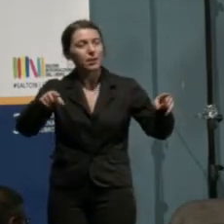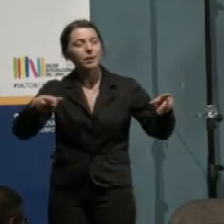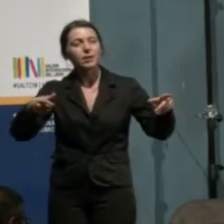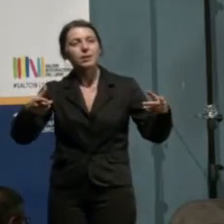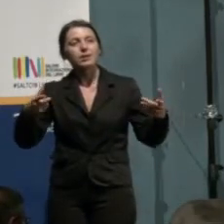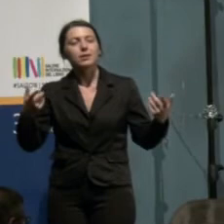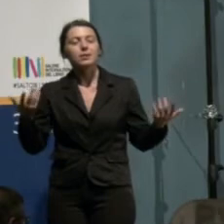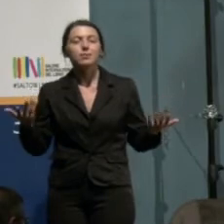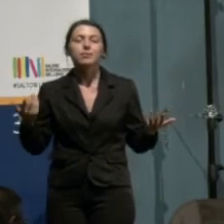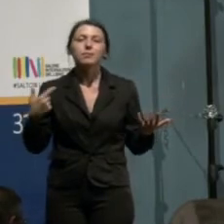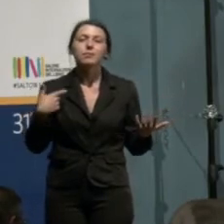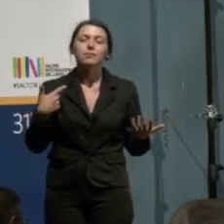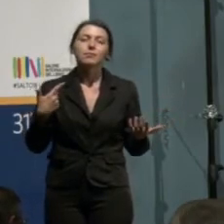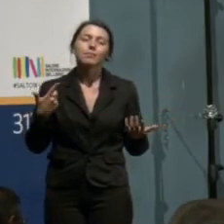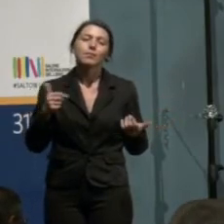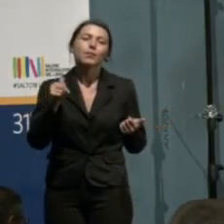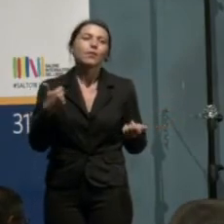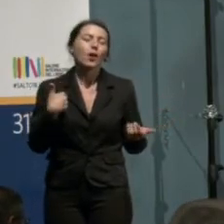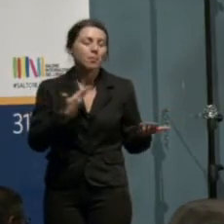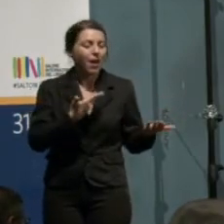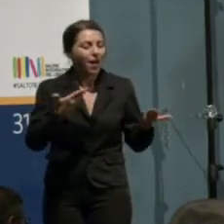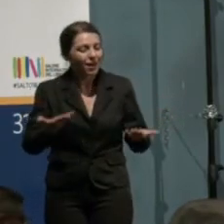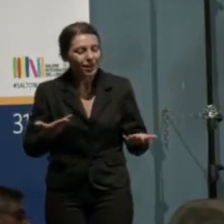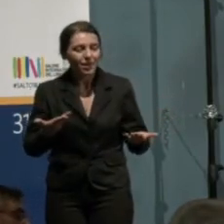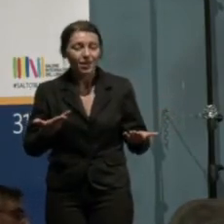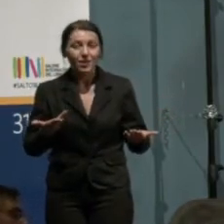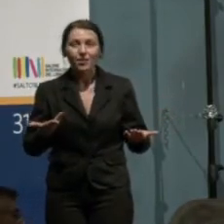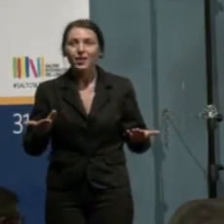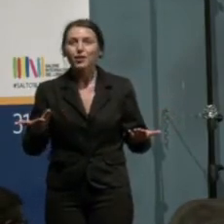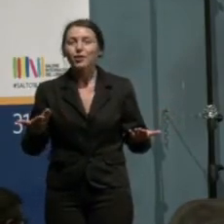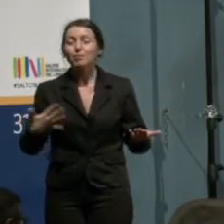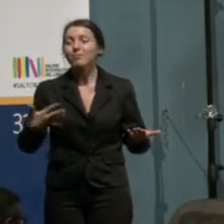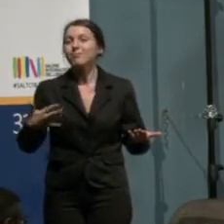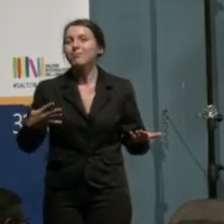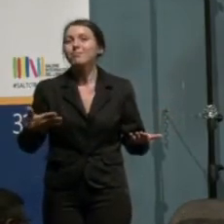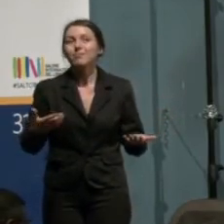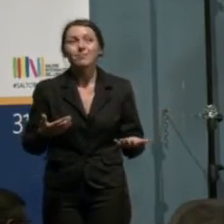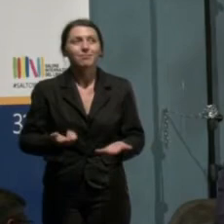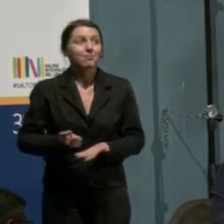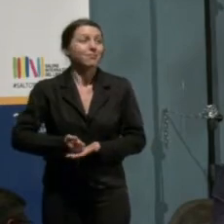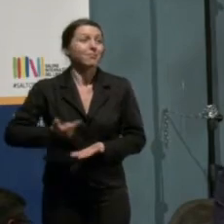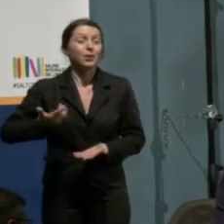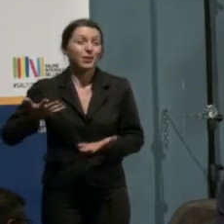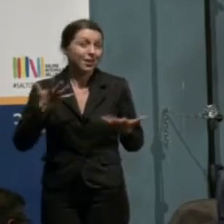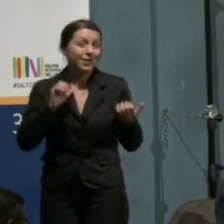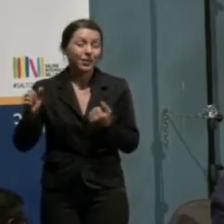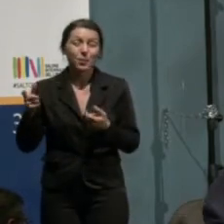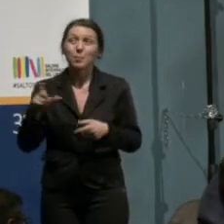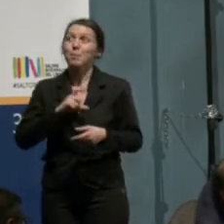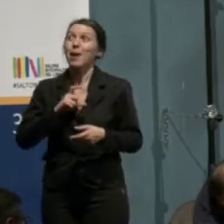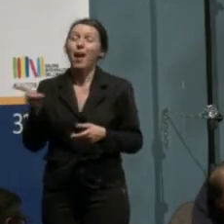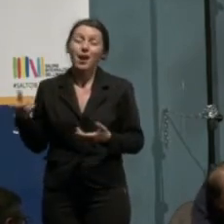a ricevere diciamo questo invito molto molto importante prendiamo marion è molto